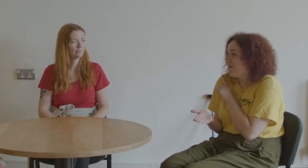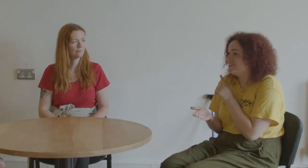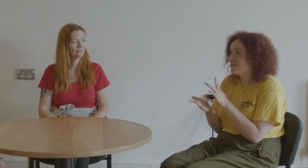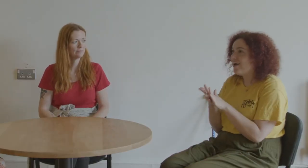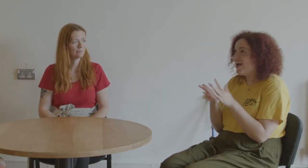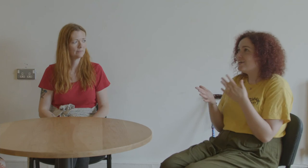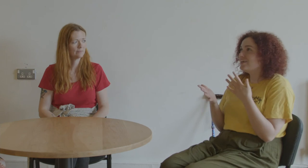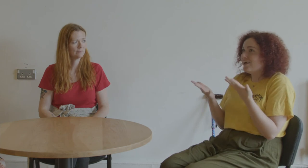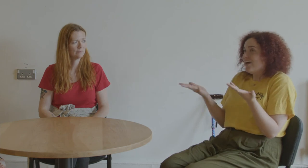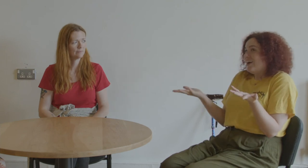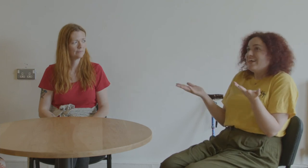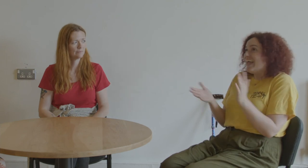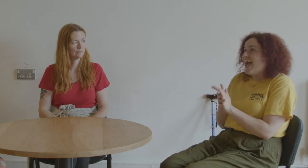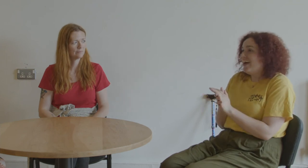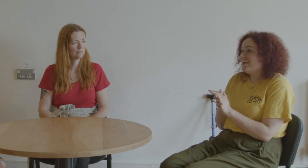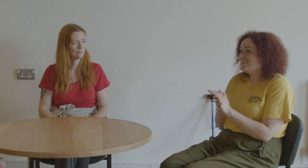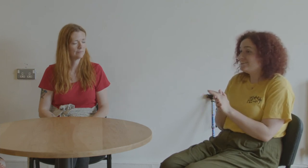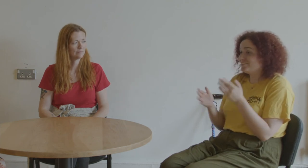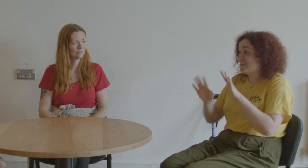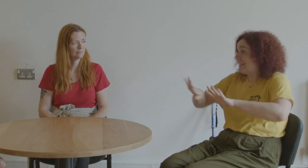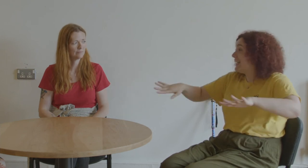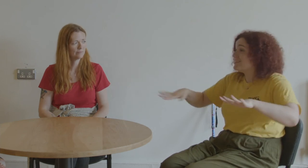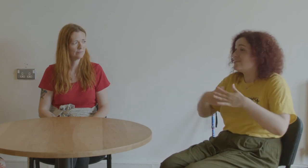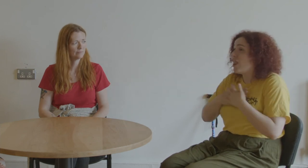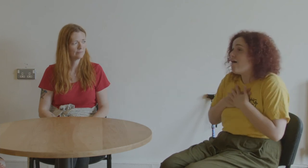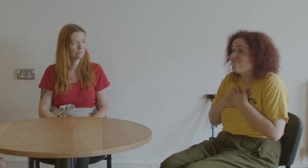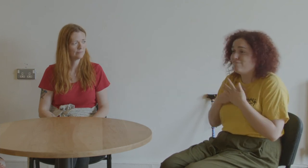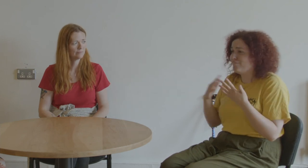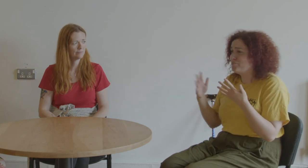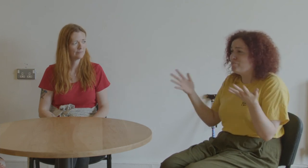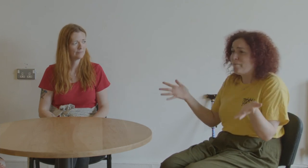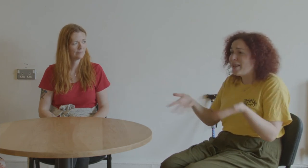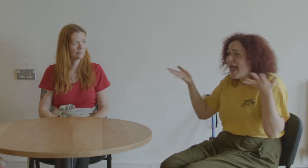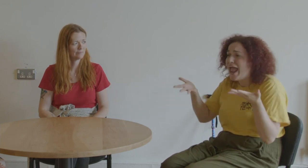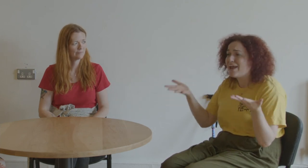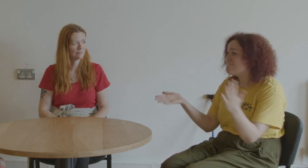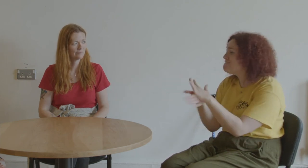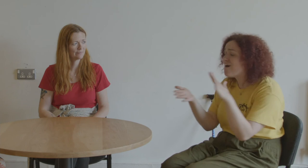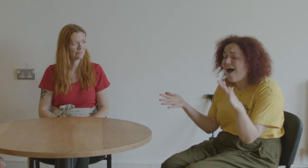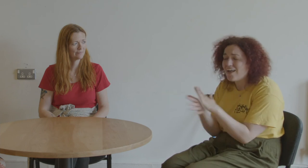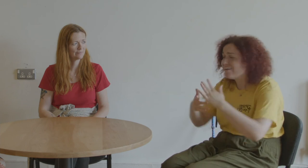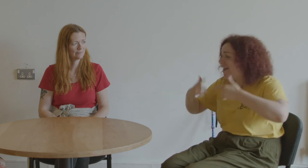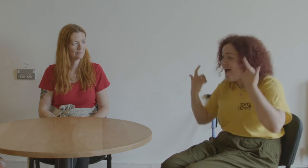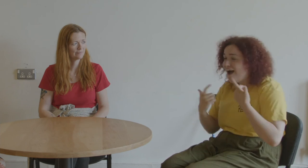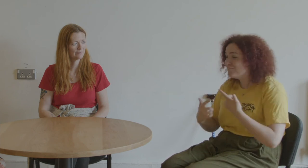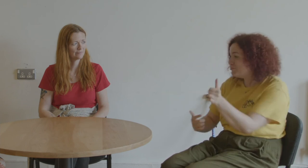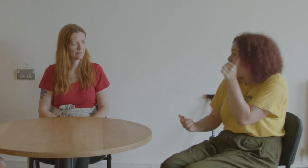A dyna ni, mae'r plant môr hof o